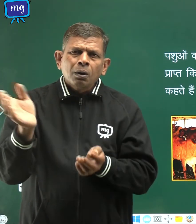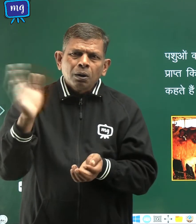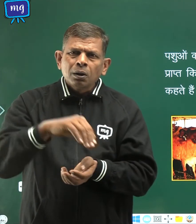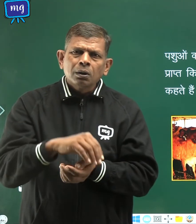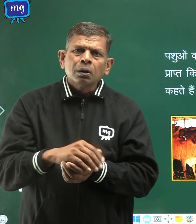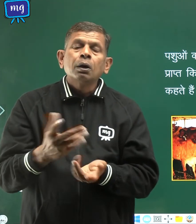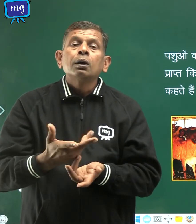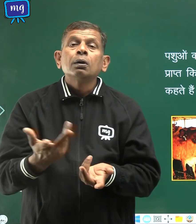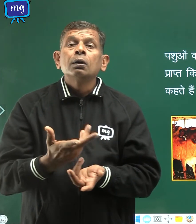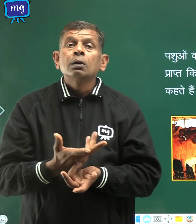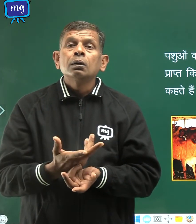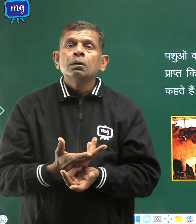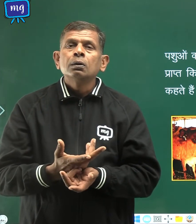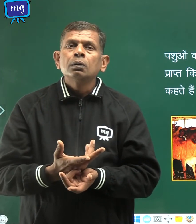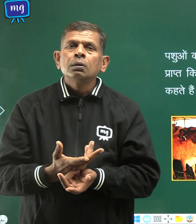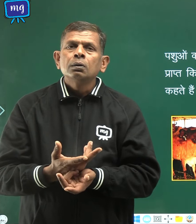क्या होता है।